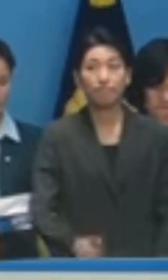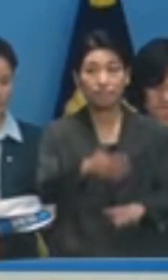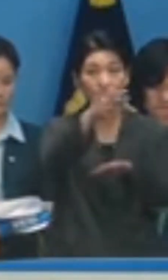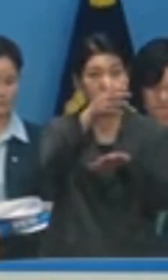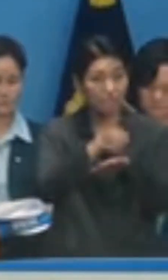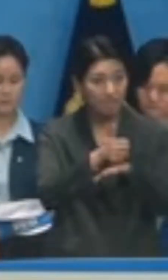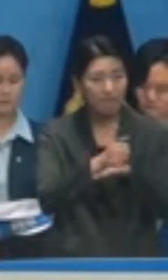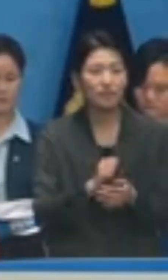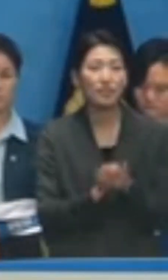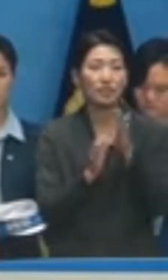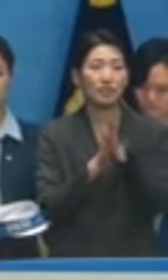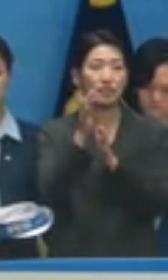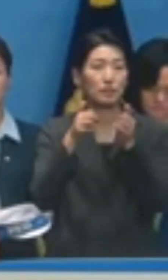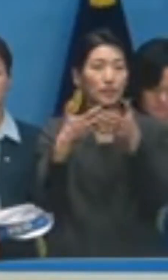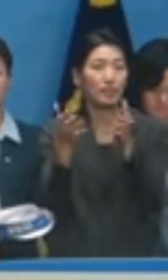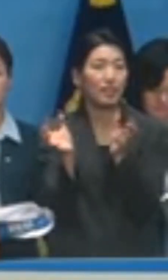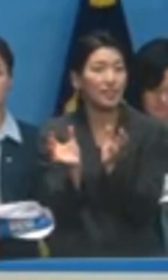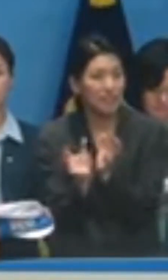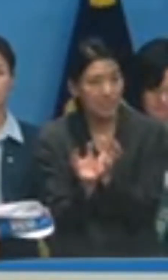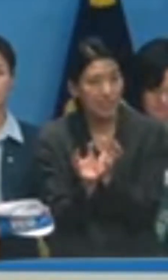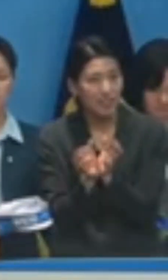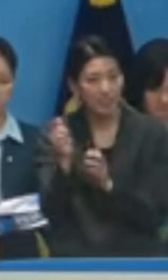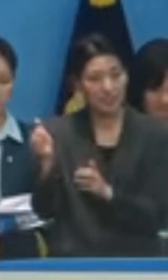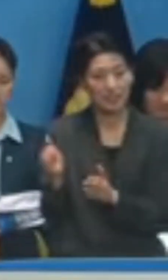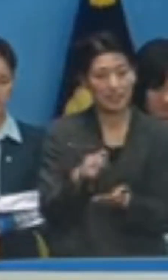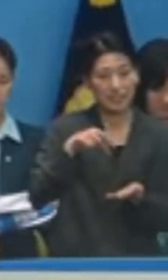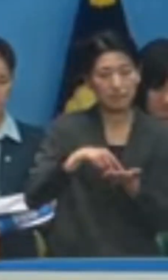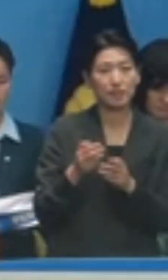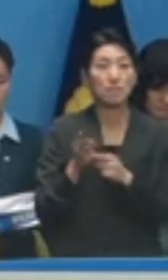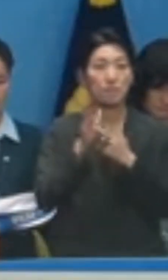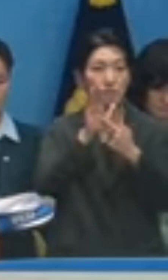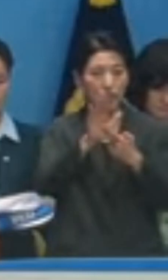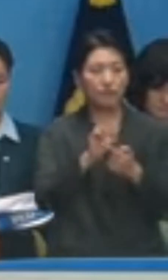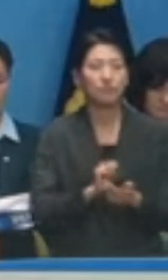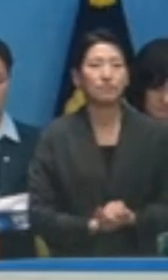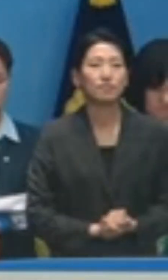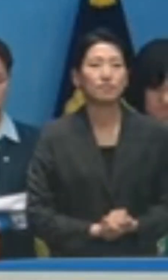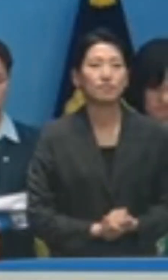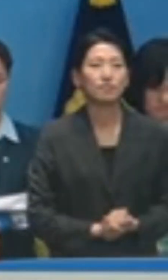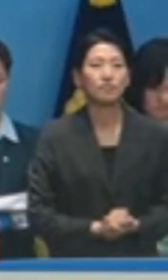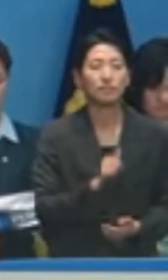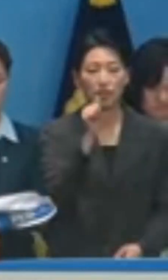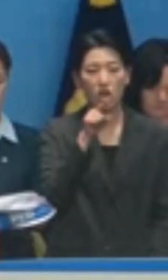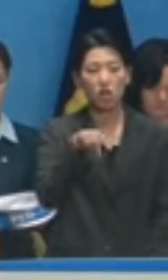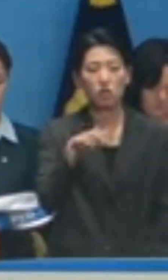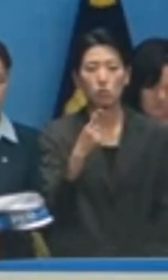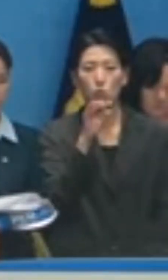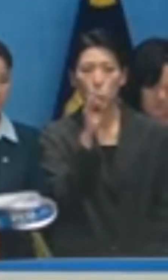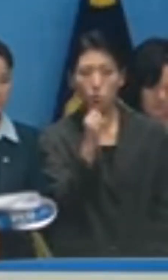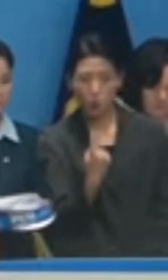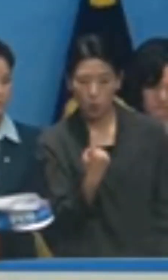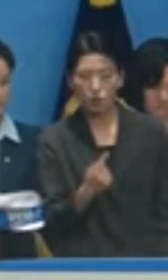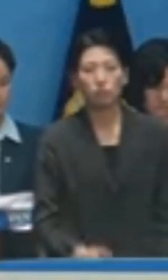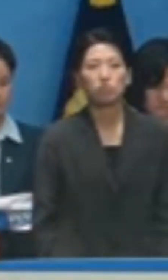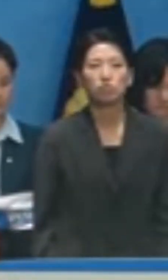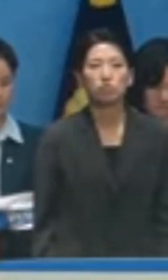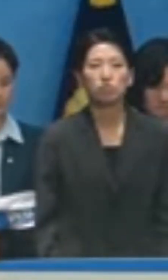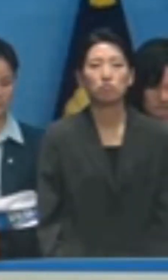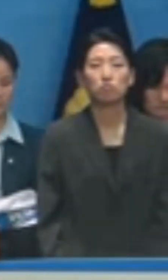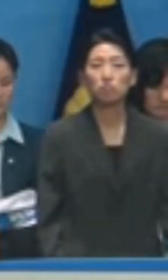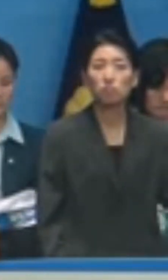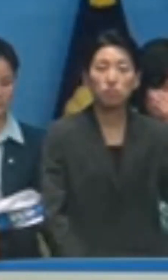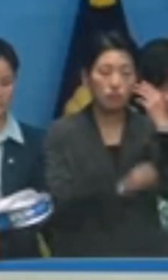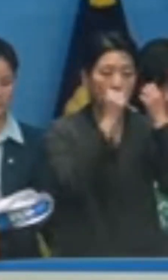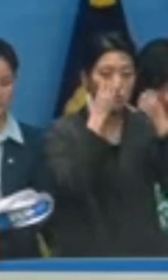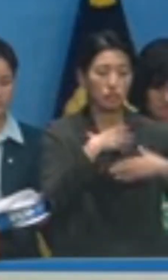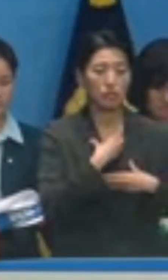끝으로 시민단체 박명경 측은 입장 표명이 있겠습니다. 사무처장 표정호입니다. 지난달 신안산성